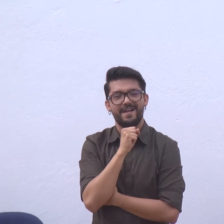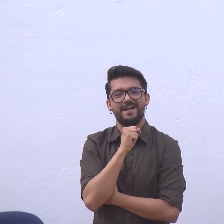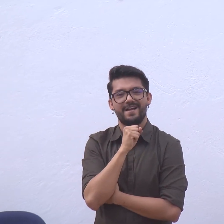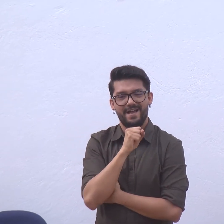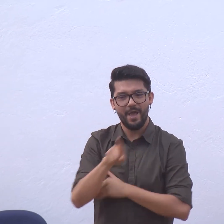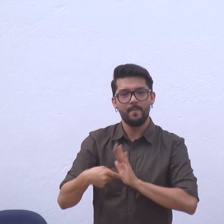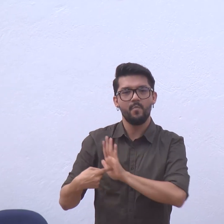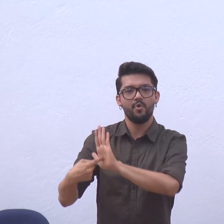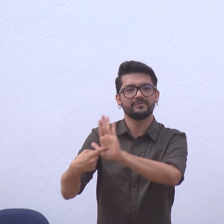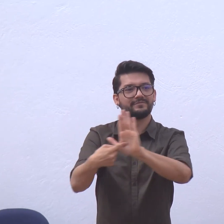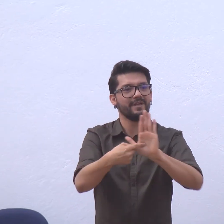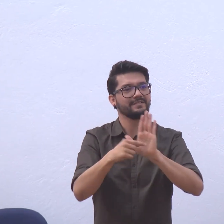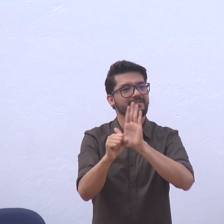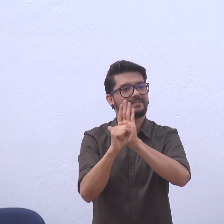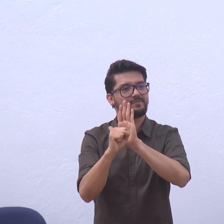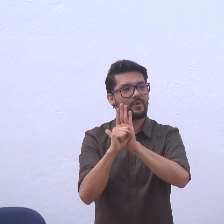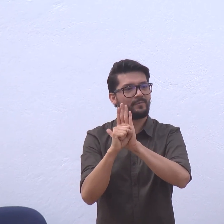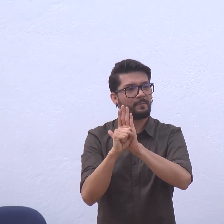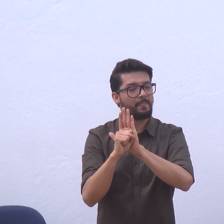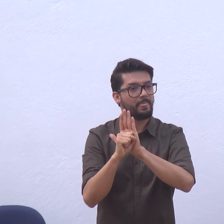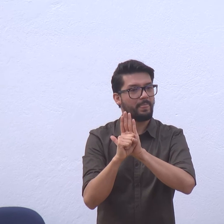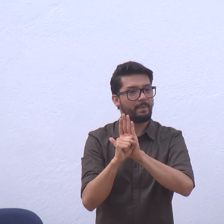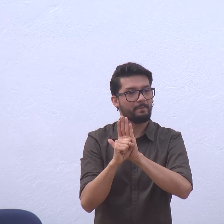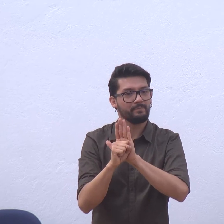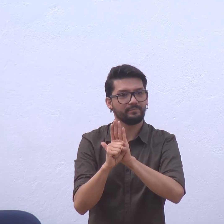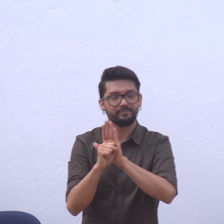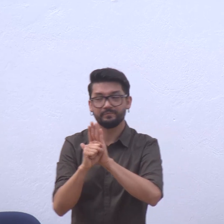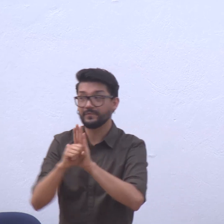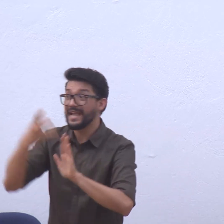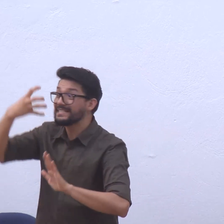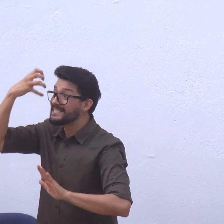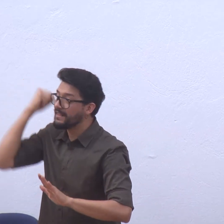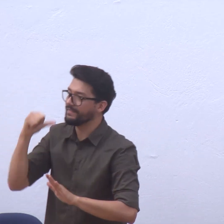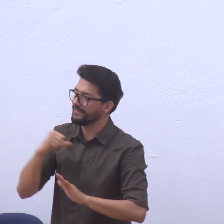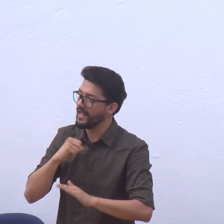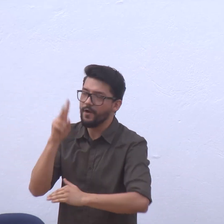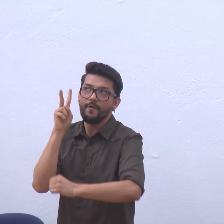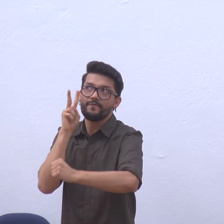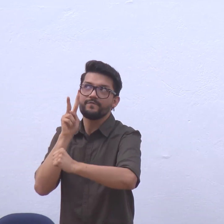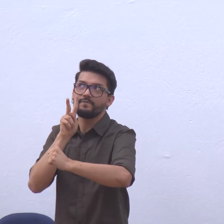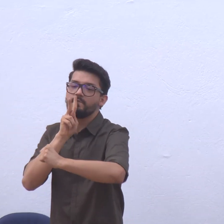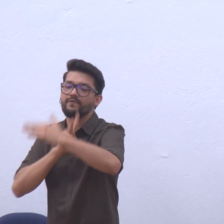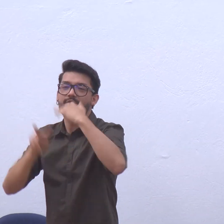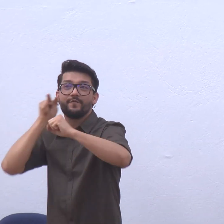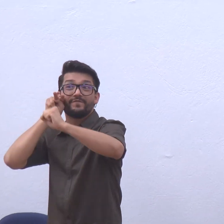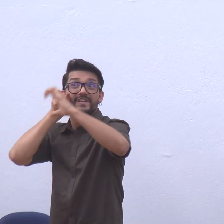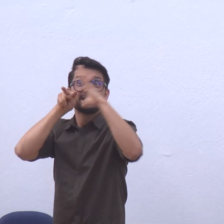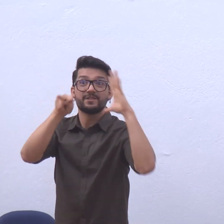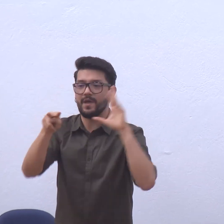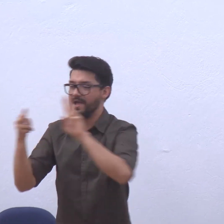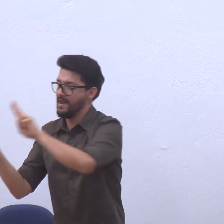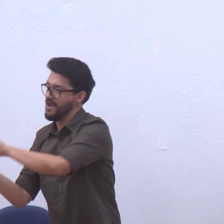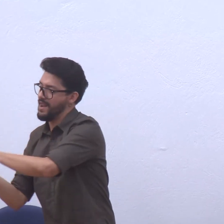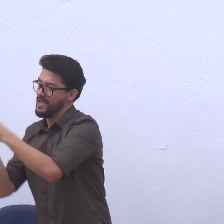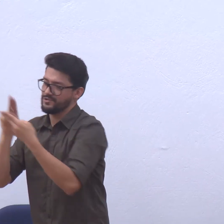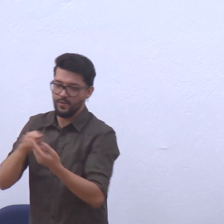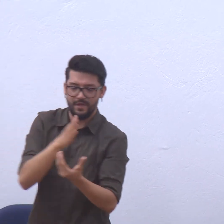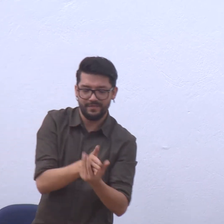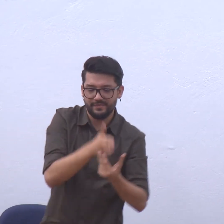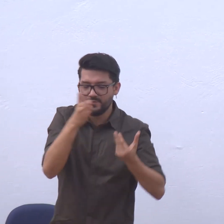lo entiende. En la medida que él se deje guiar por el Espíritu, habrá vida para otros. Esa